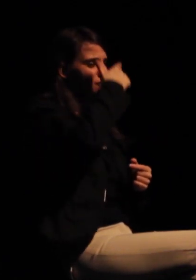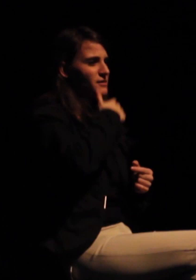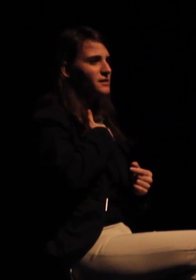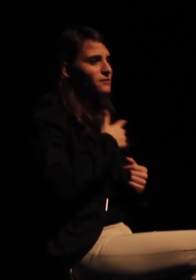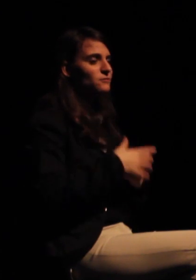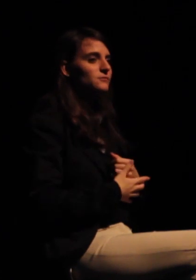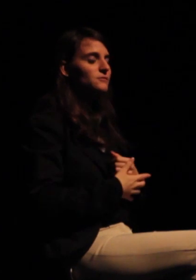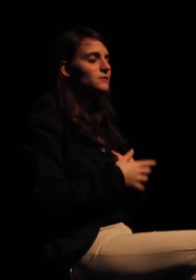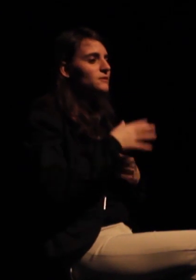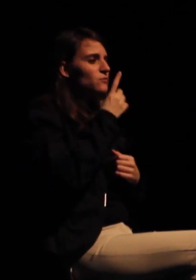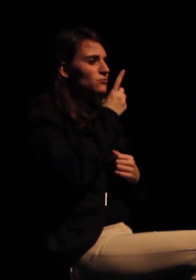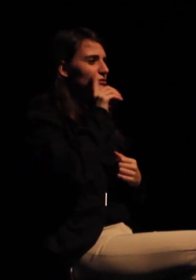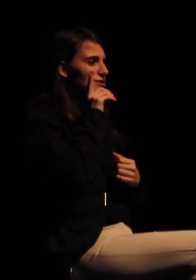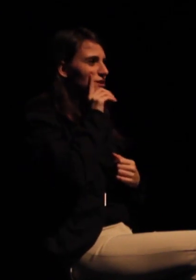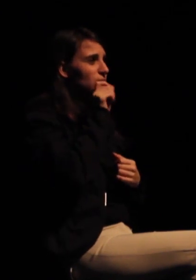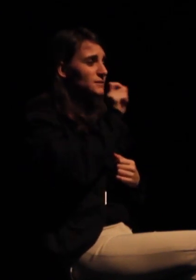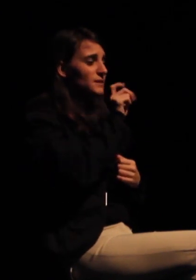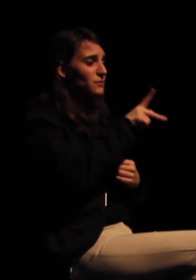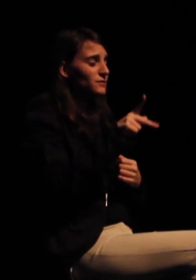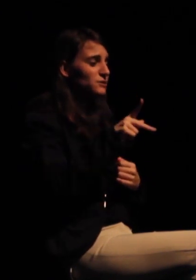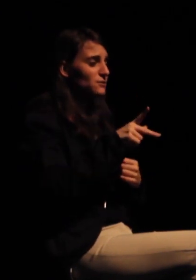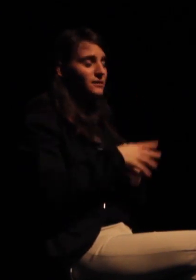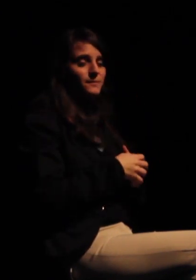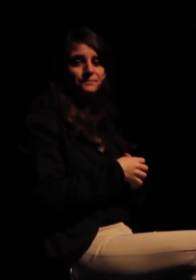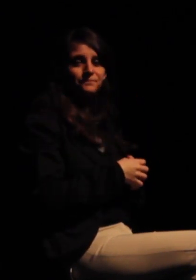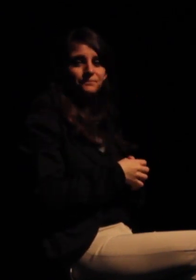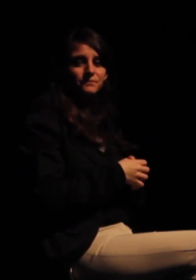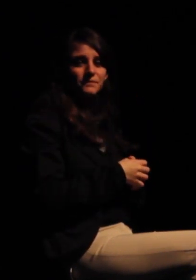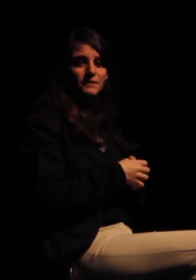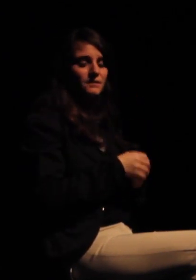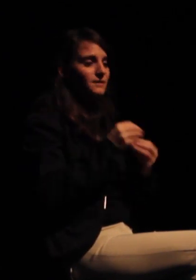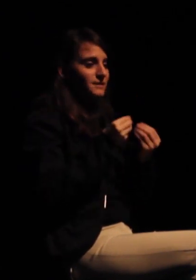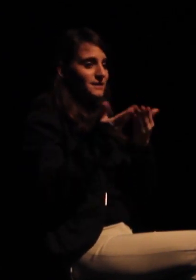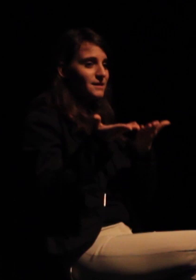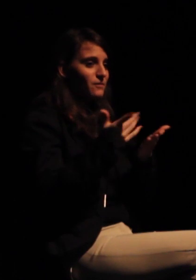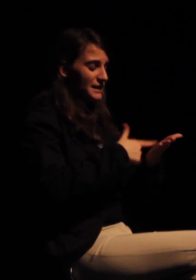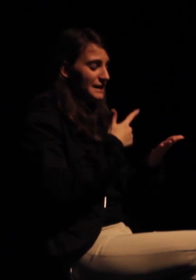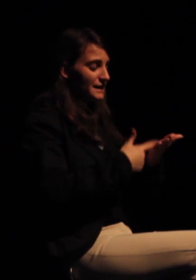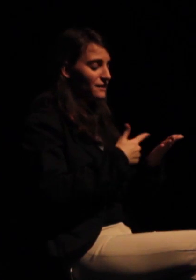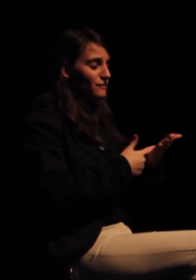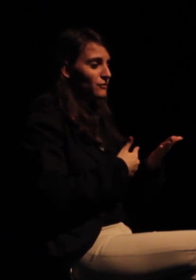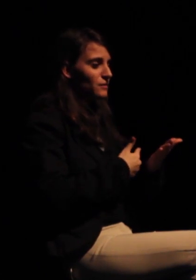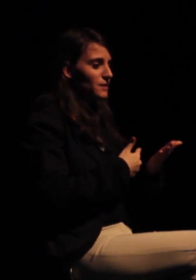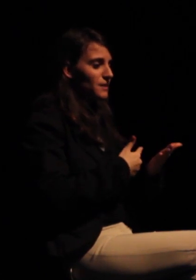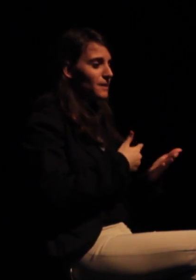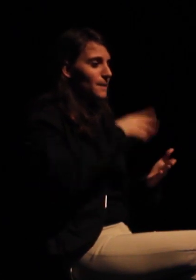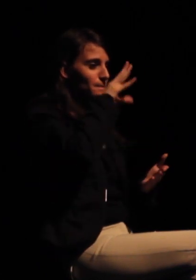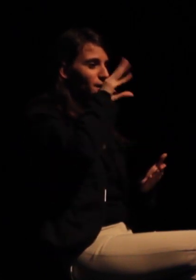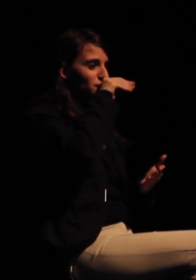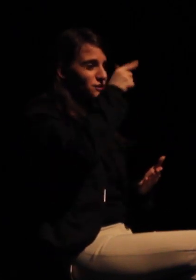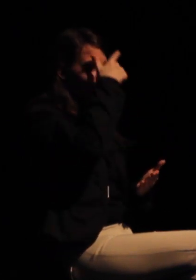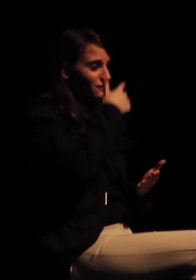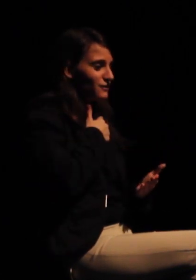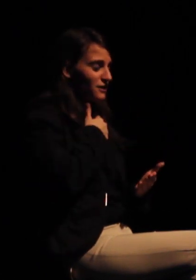E um dia, o que a professora fez? Me deu o Patinho Feio, um clássico.